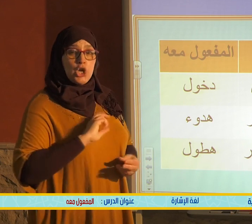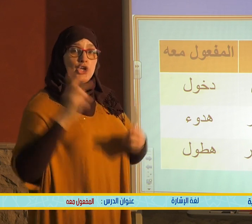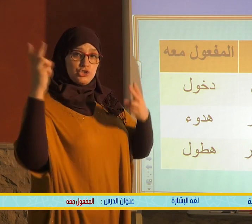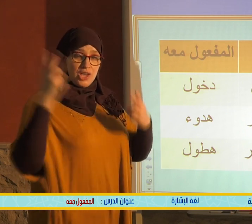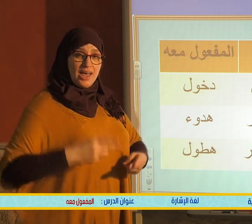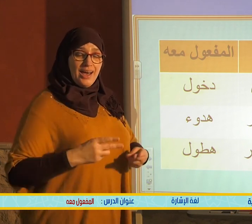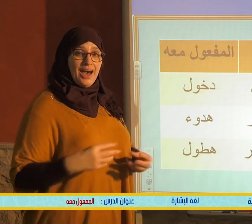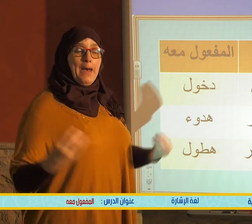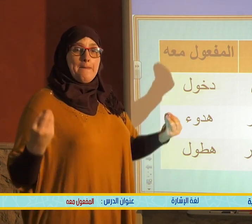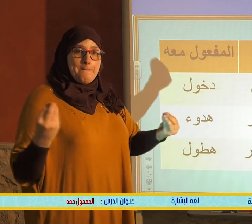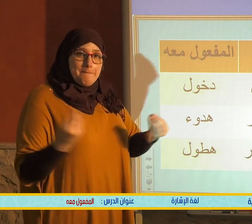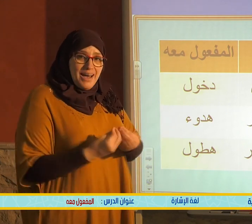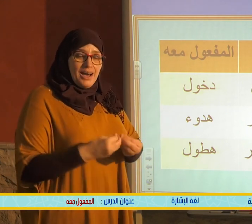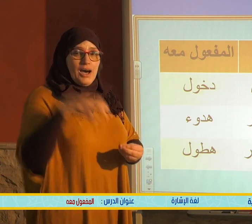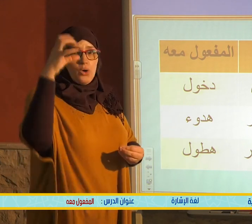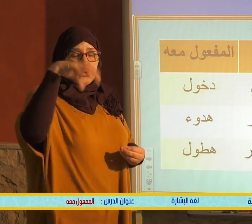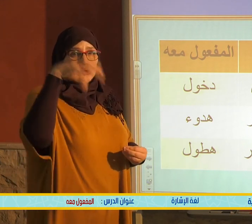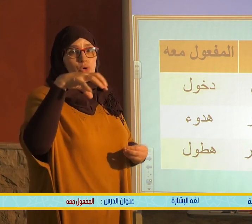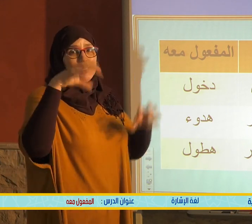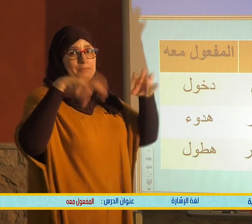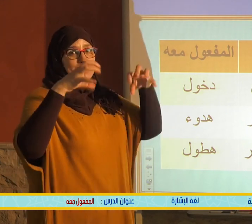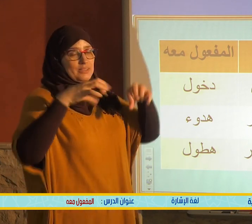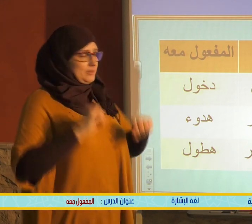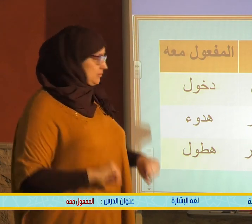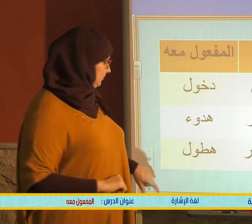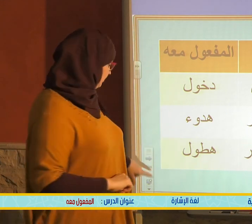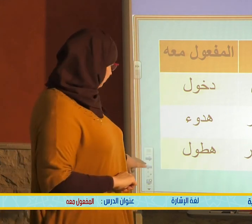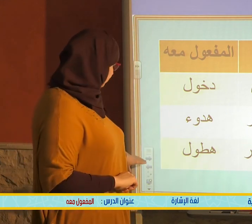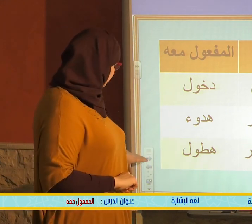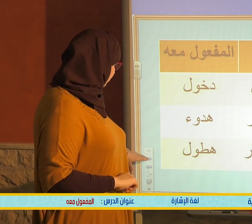جاء مع هطول المطر.